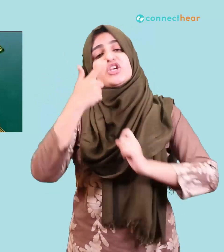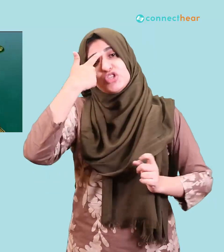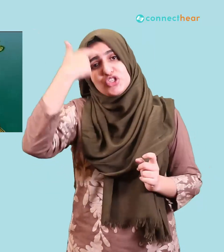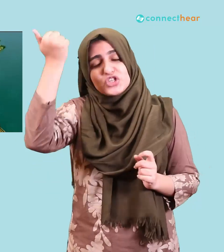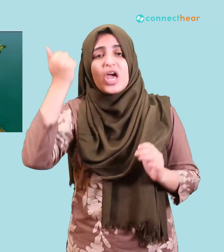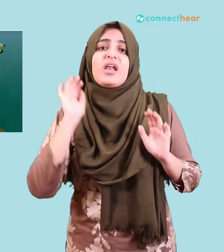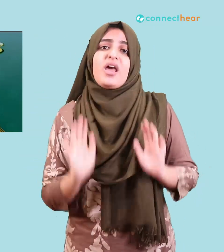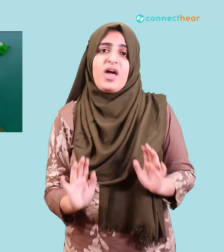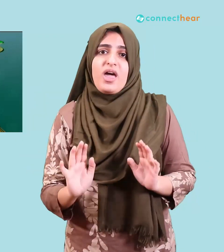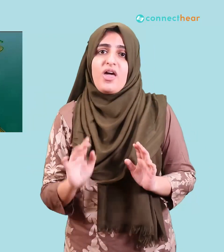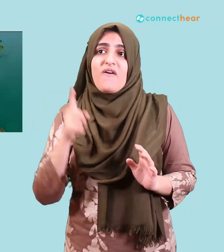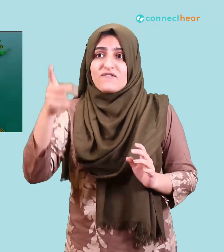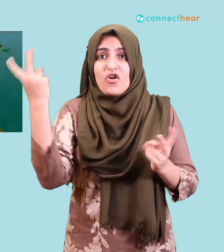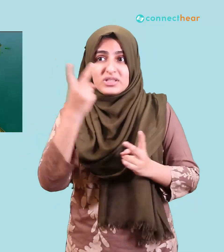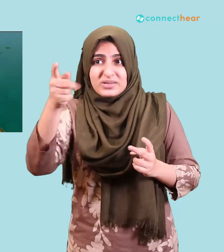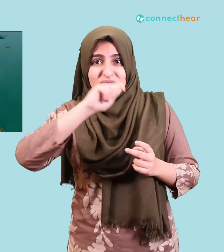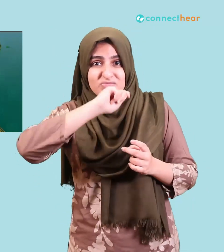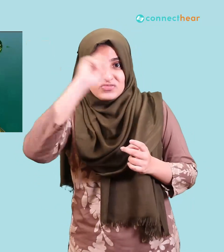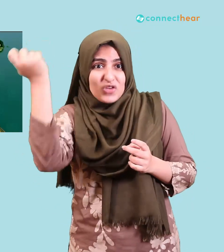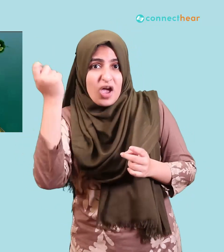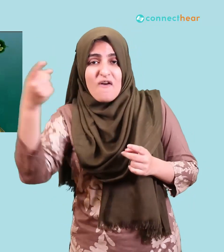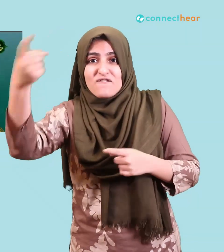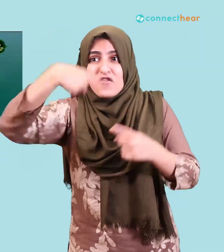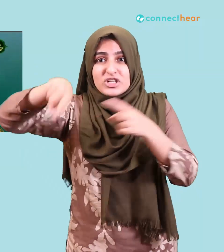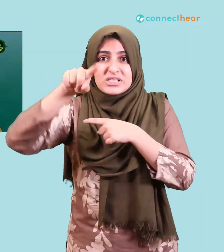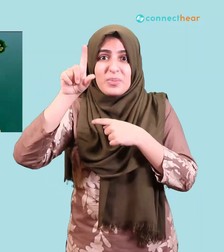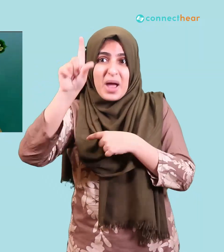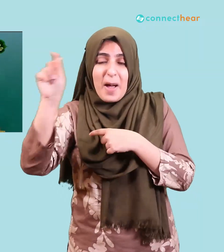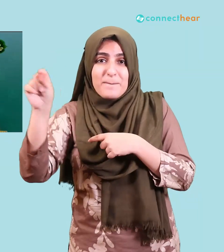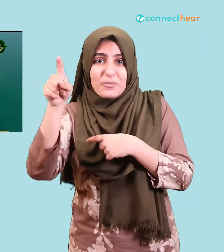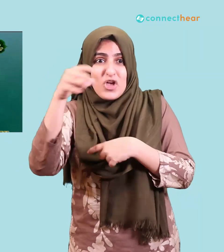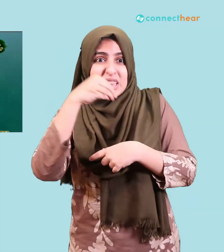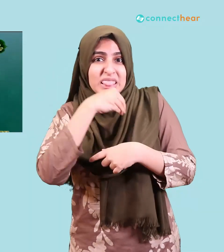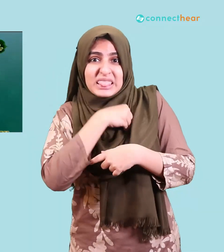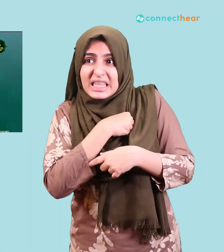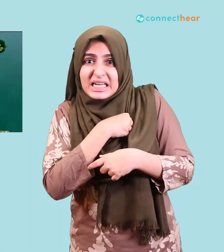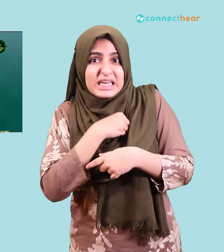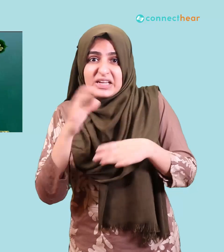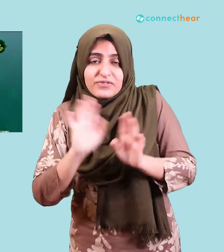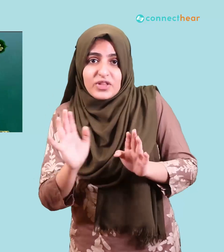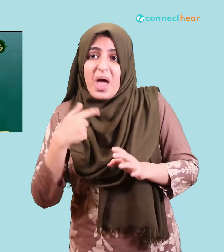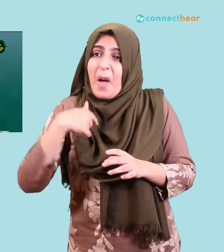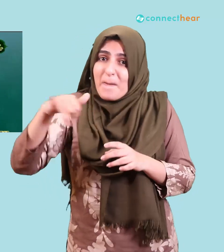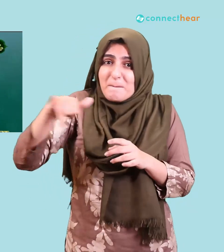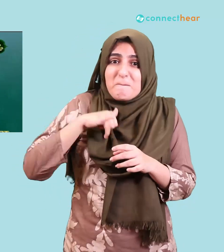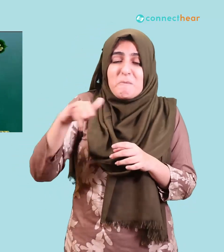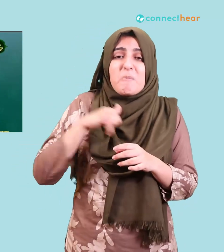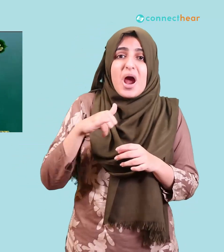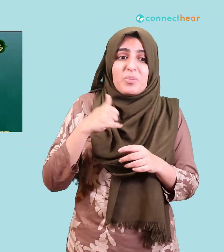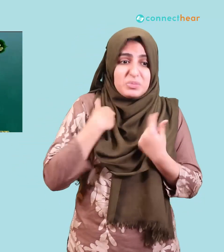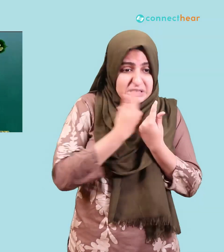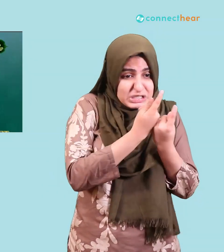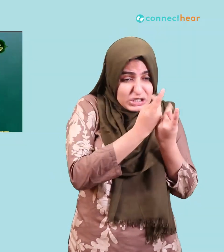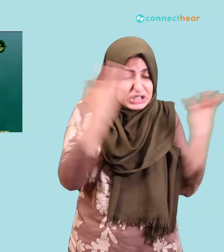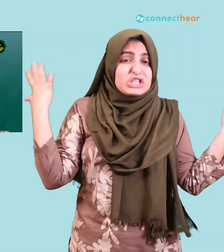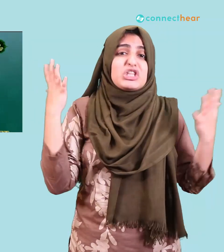کہ جس طرح اگر وہ یہودیوں کے لیے سینسٹیو ہیں، ان کو تکلیف نہیں دینا چاہتے، تو ہم تو سوا رب